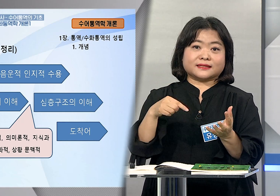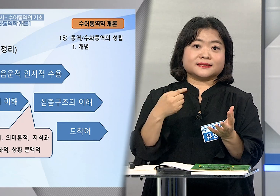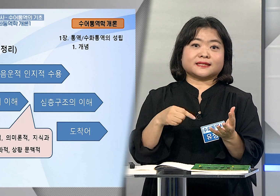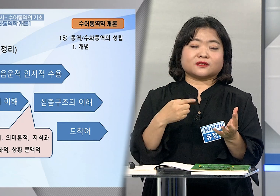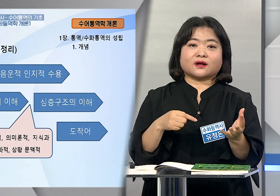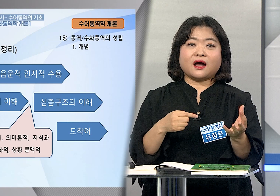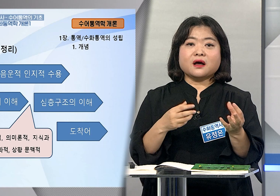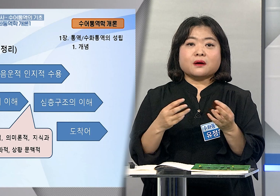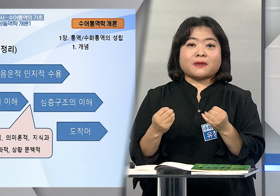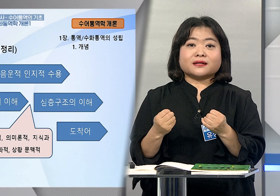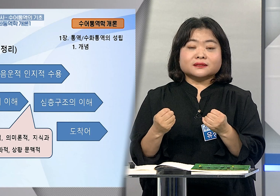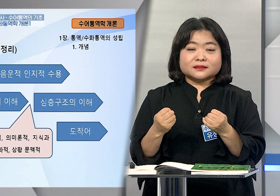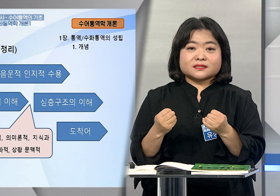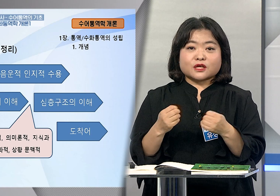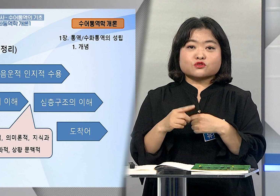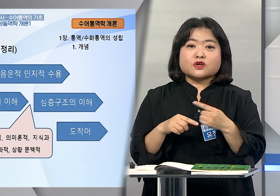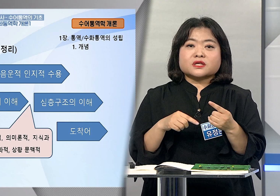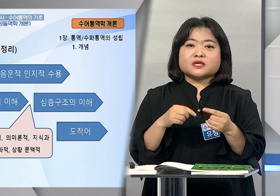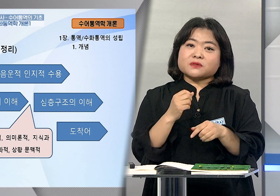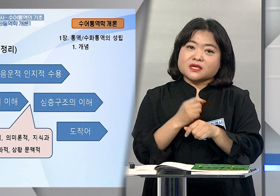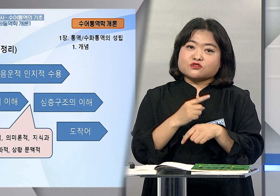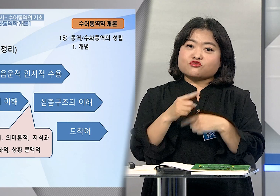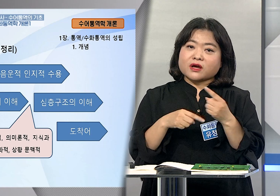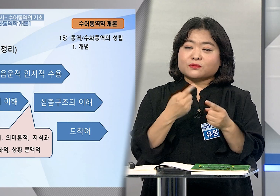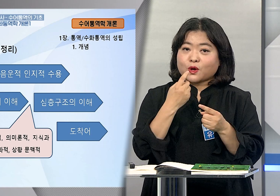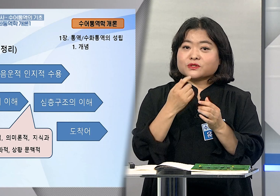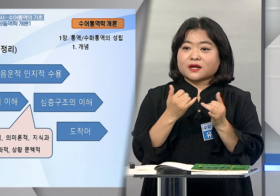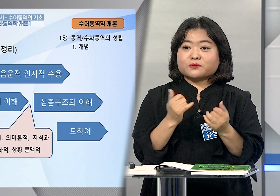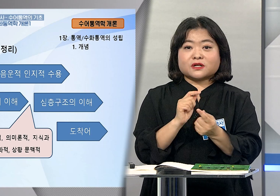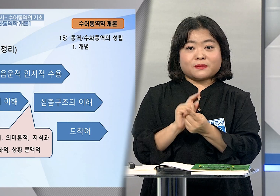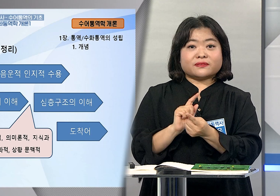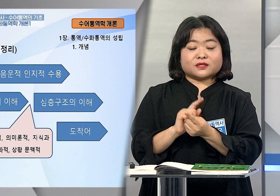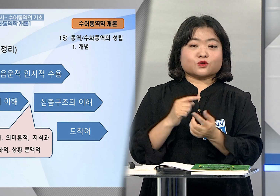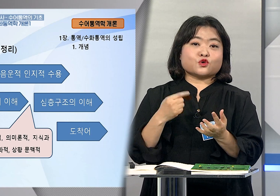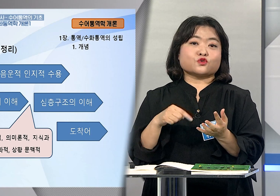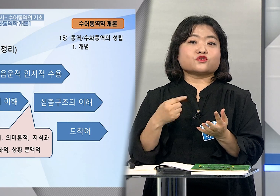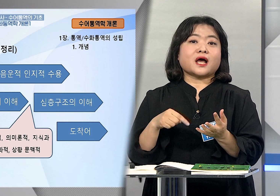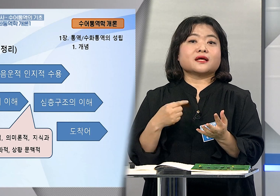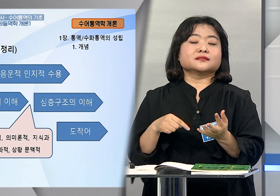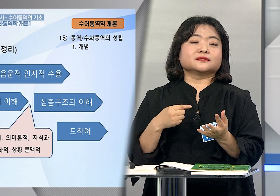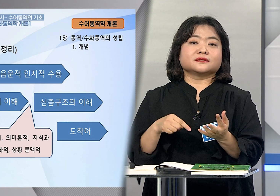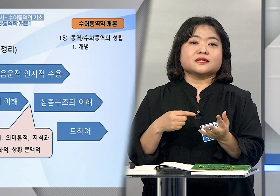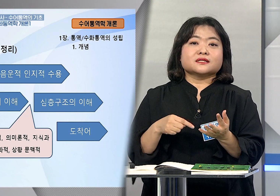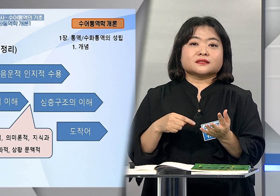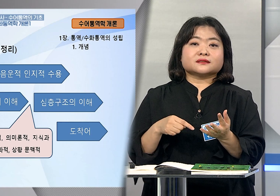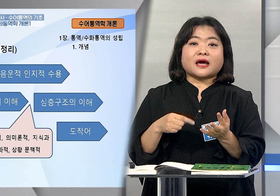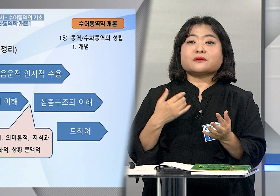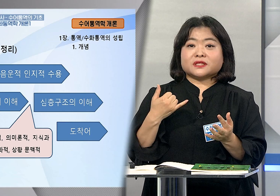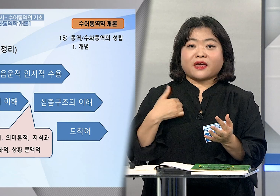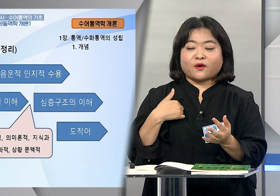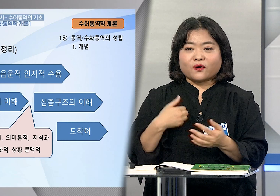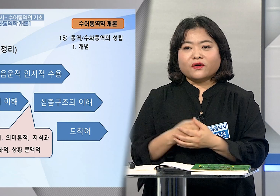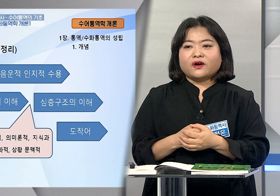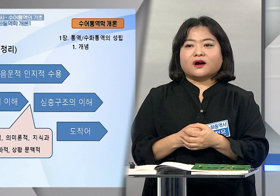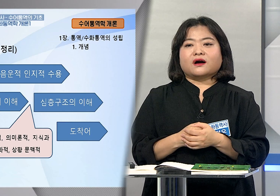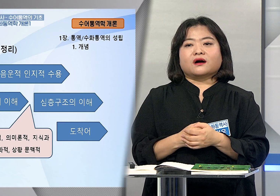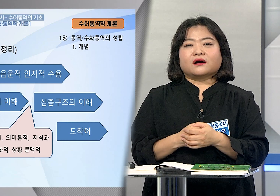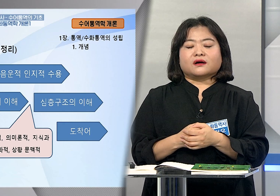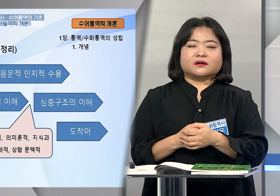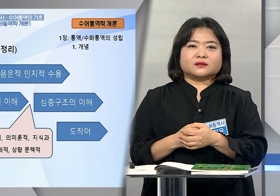수화를 가르친다던가 많은 이미 수화를 배운 사람들을 만나서 교육을 하는